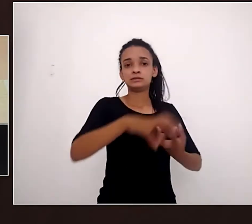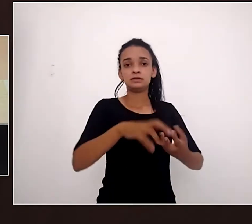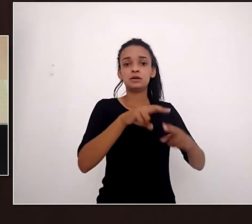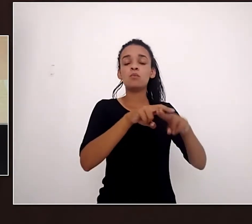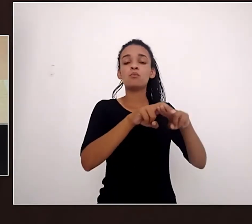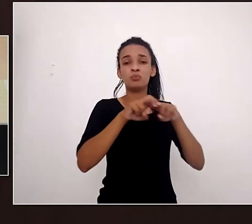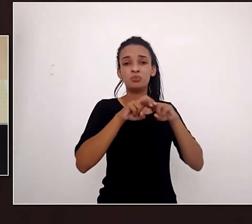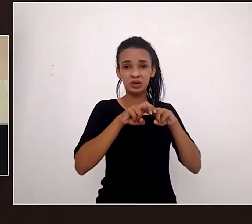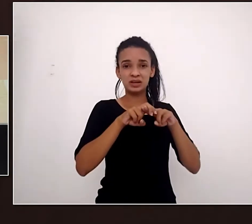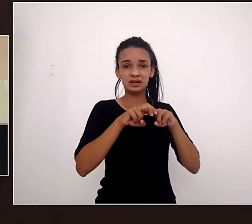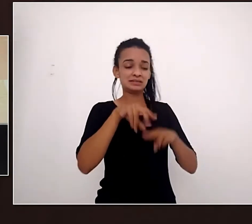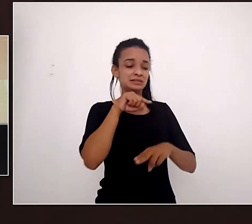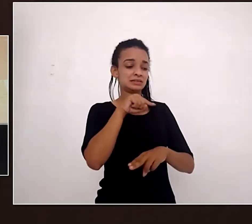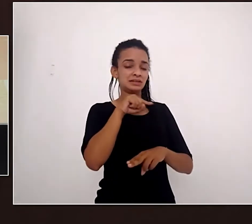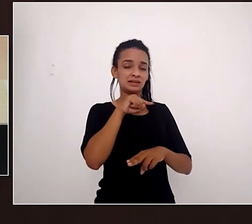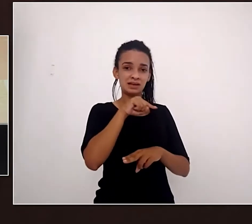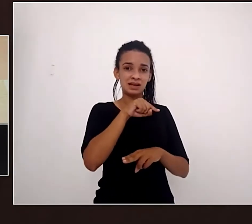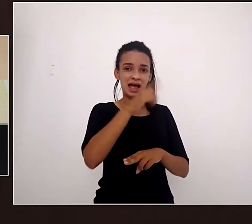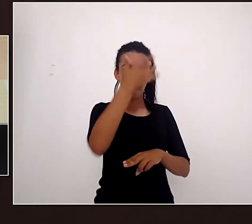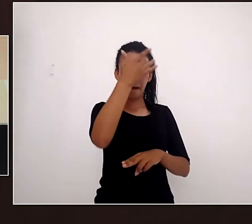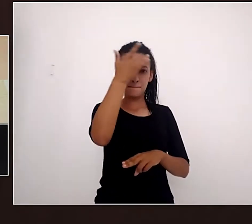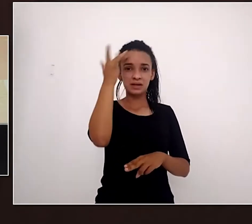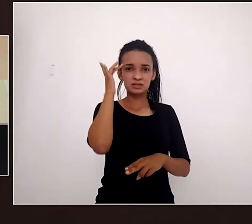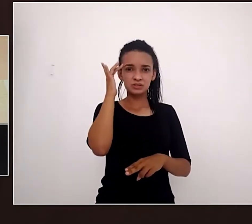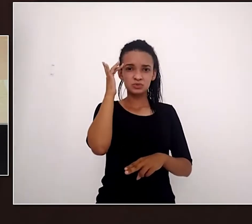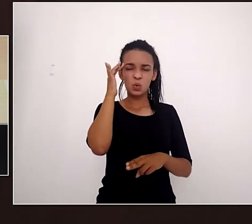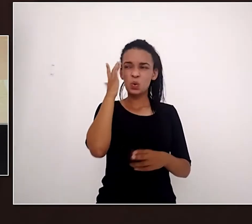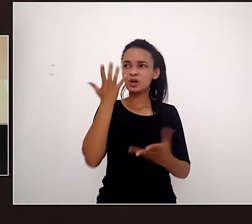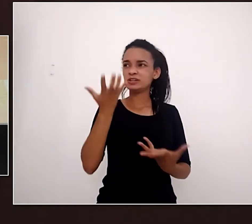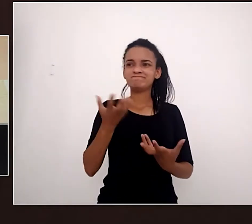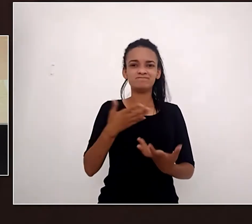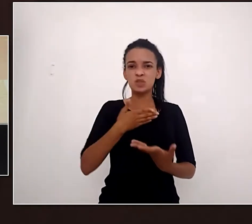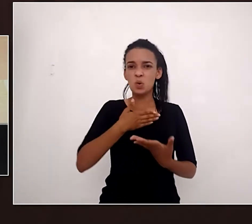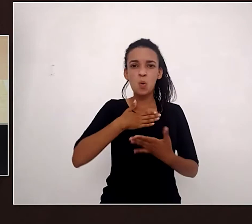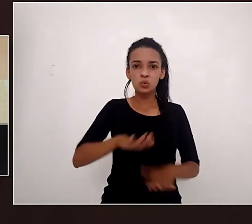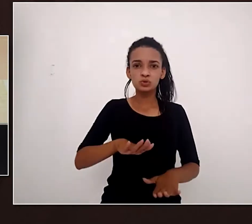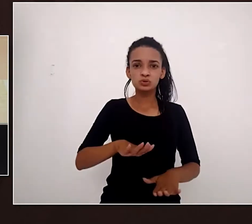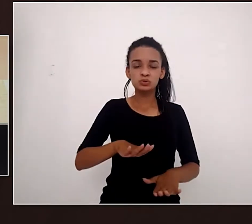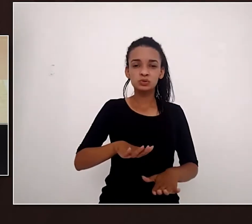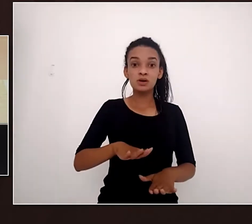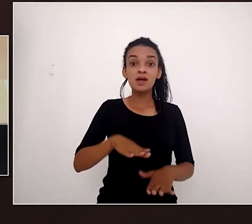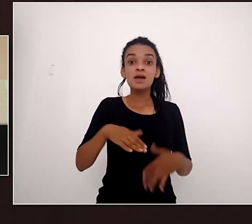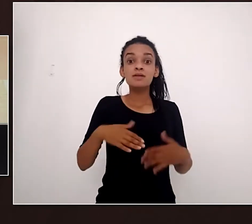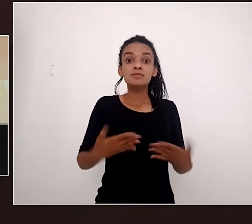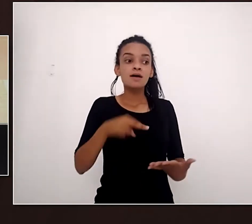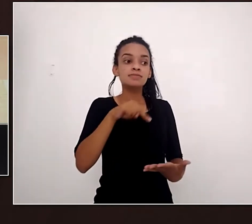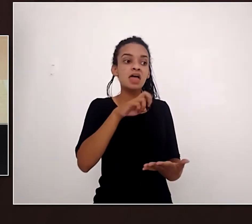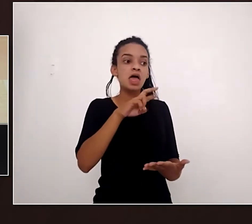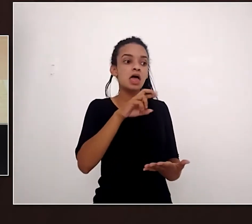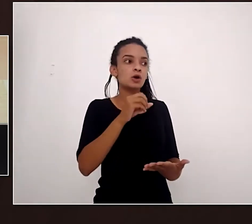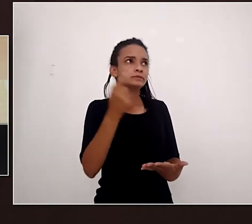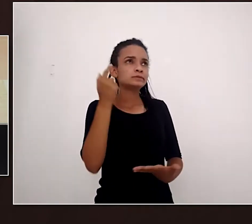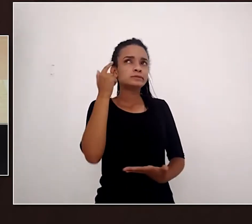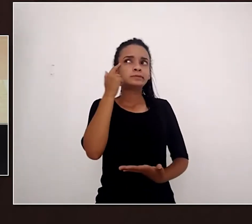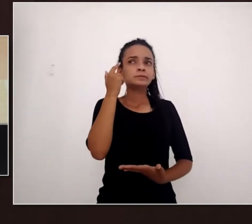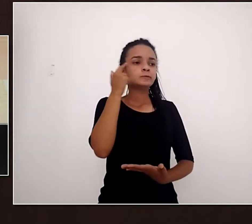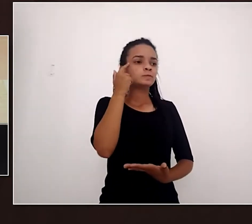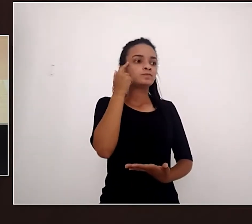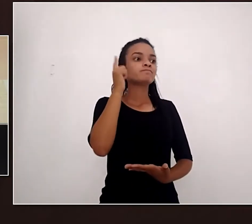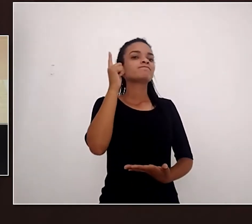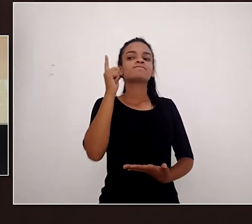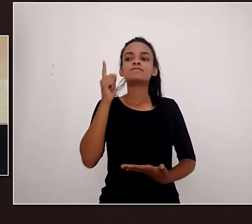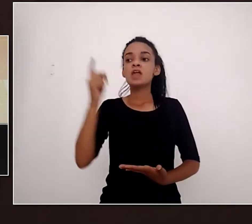revolta popular, então Nero resolveu pôr culpa nos cristãos. Tá? E os cristãos